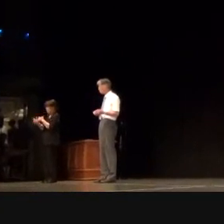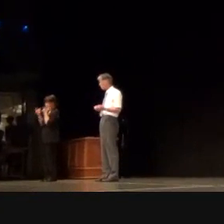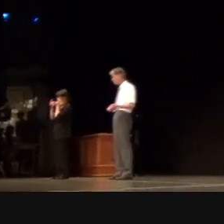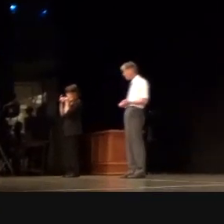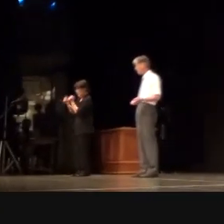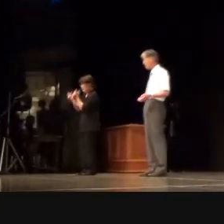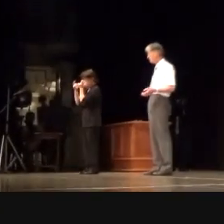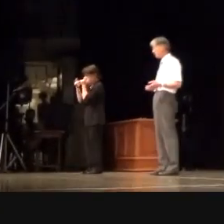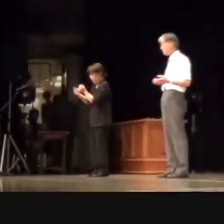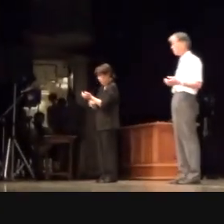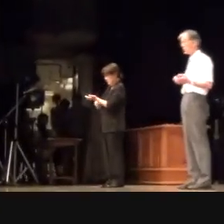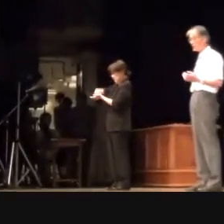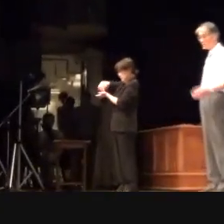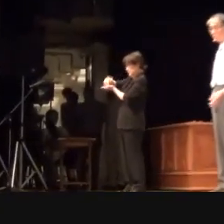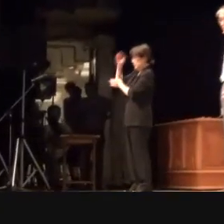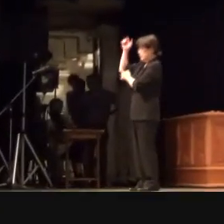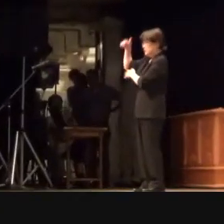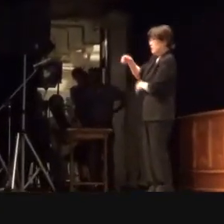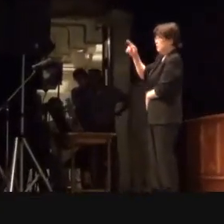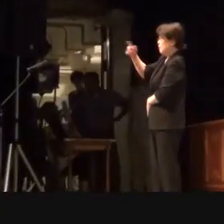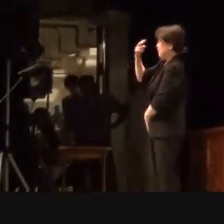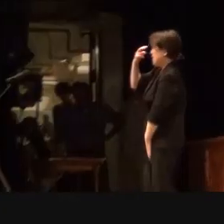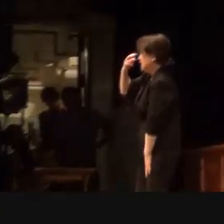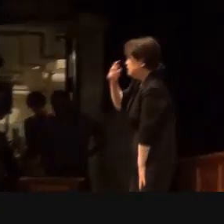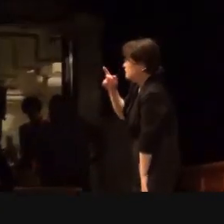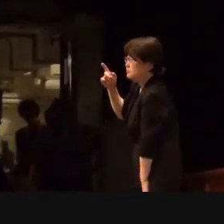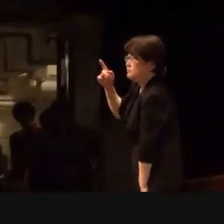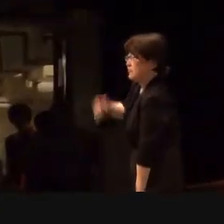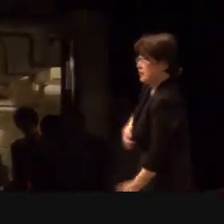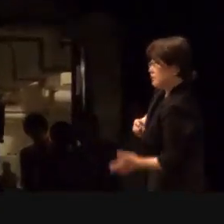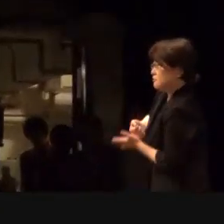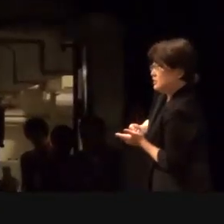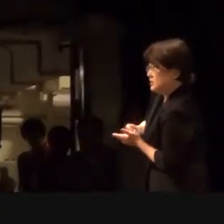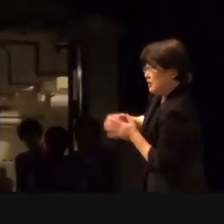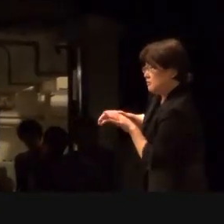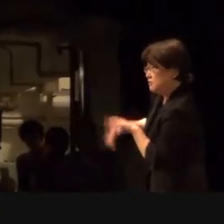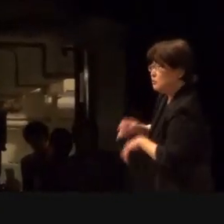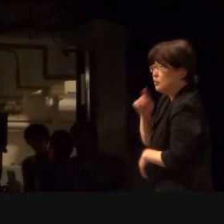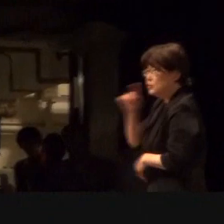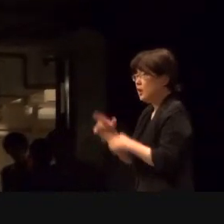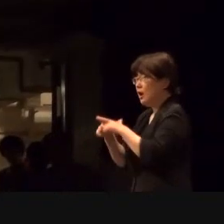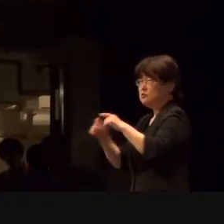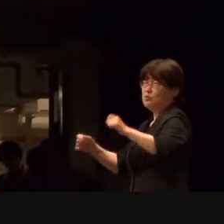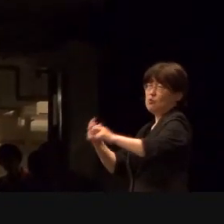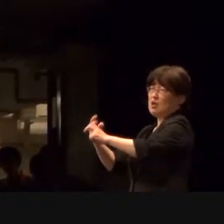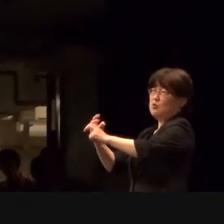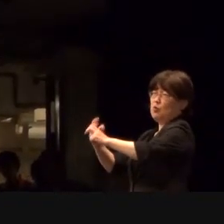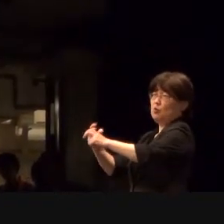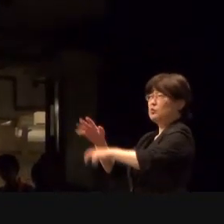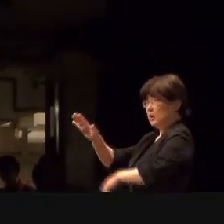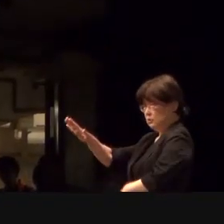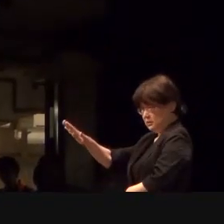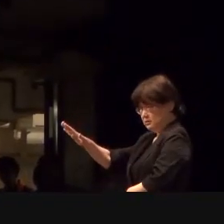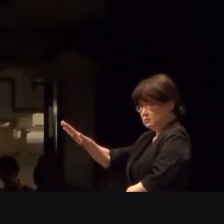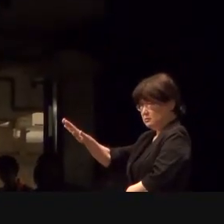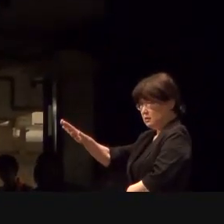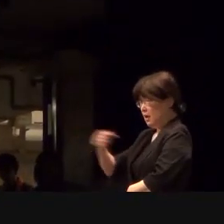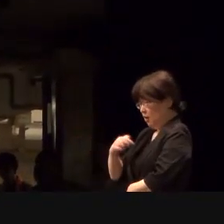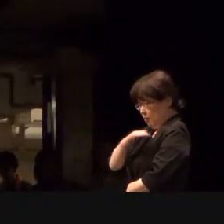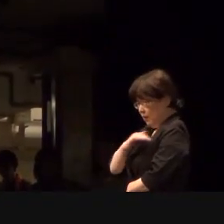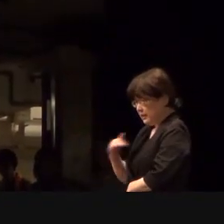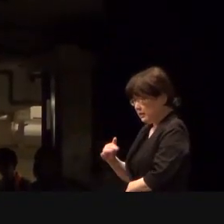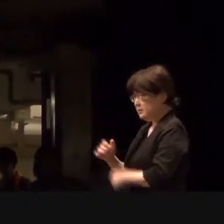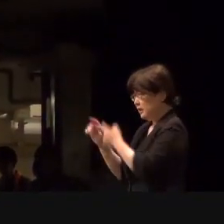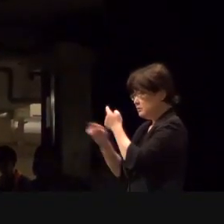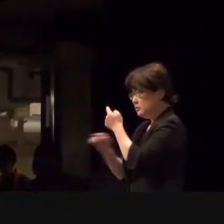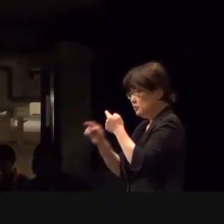と自立して政府を監視するんだ、それを決意したというのが日本国憲法なのです。私たち